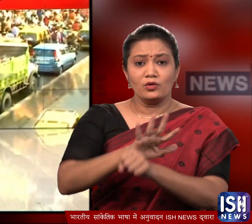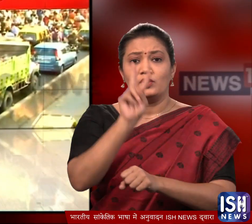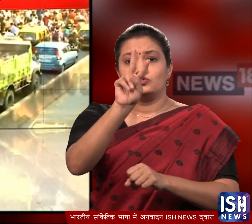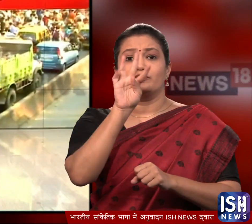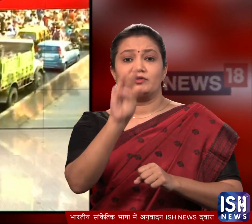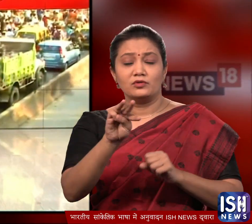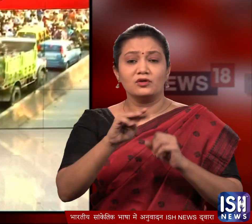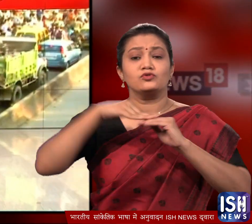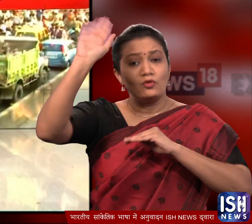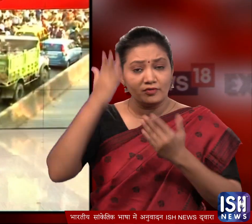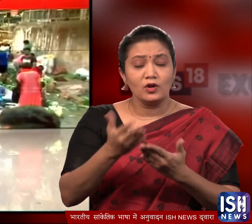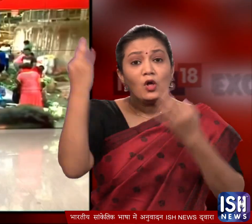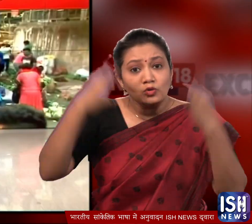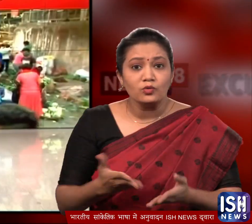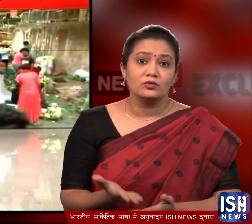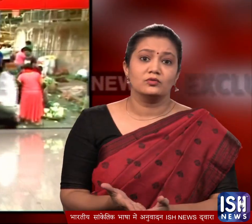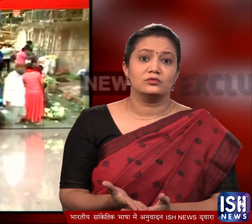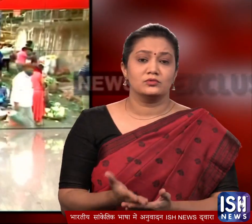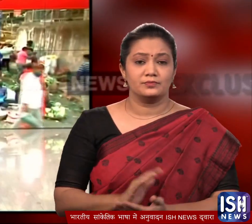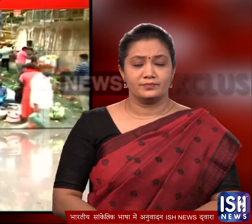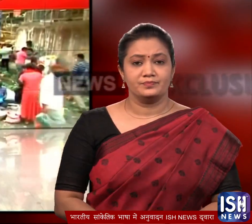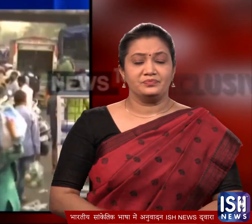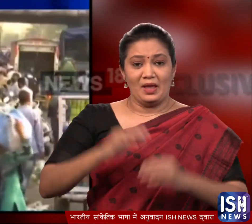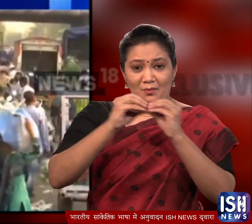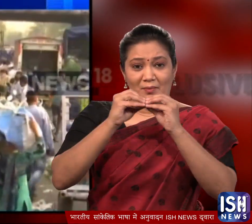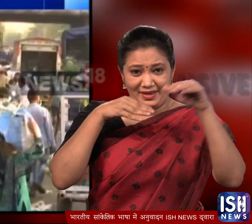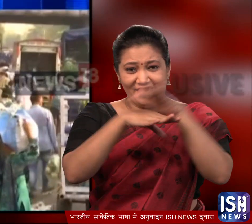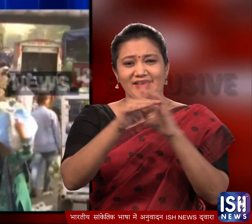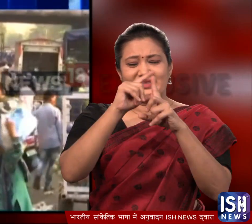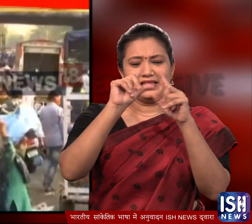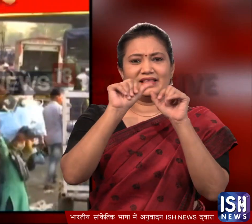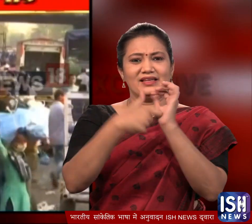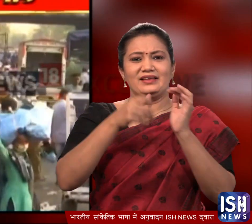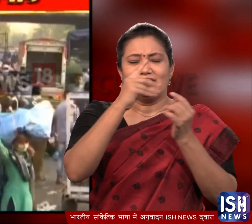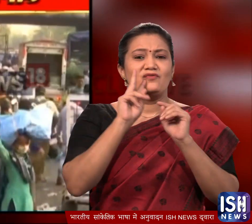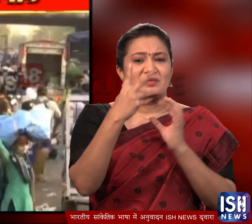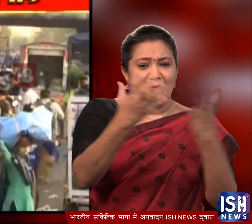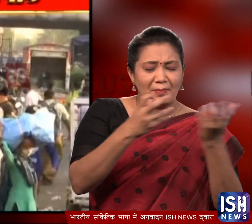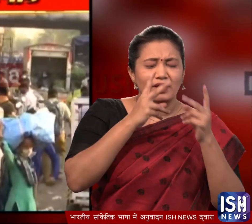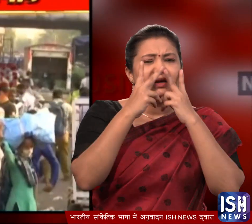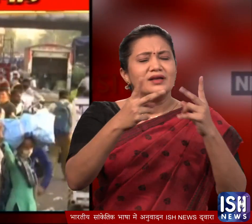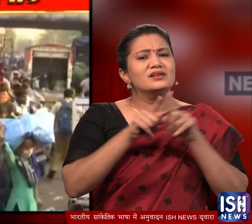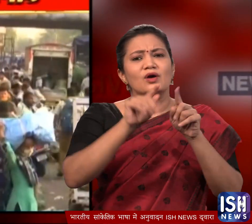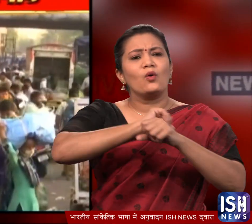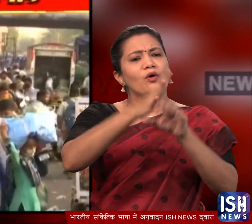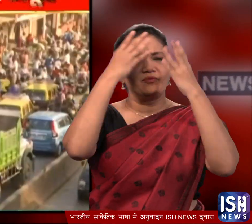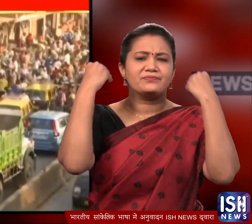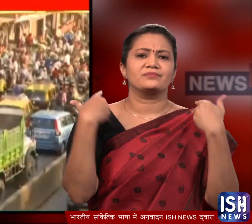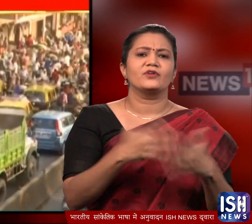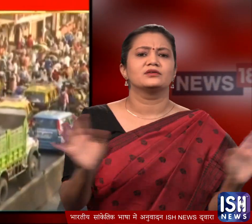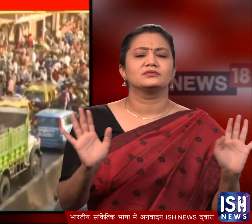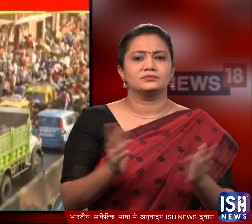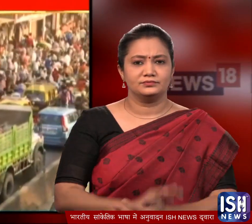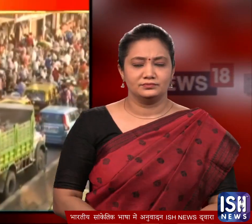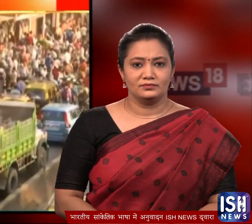देश में कोरोना के 24,000 से ज्यादा नए मरीज सामने आए, लेकिन मुंबई की दादर सब्जी मंडी का नजारा देखकर तो ऐसा लगा कि लोग कोरोना को पूरी तरह